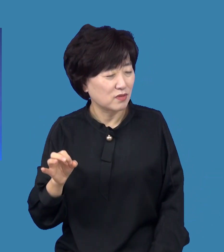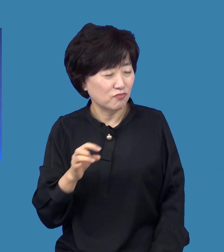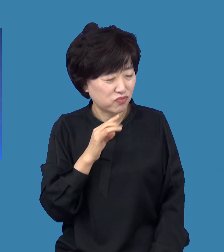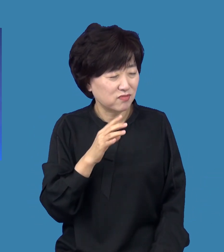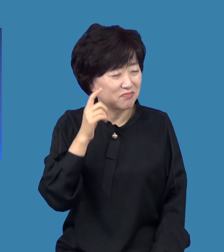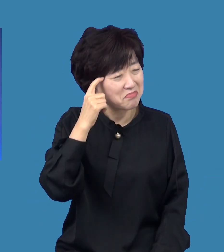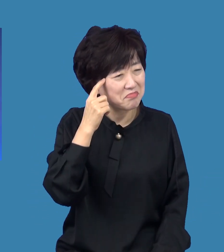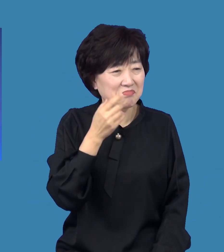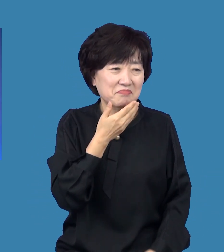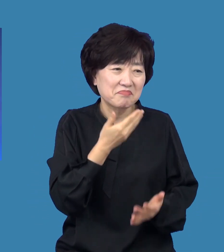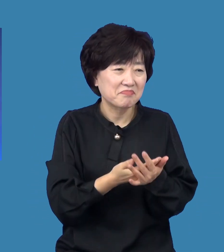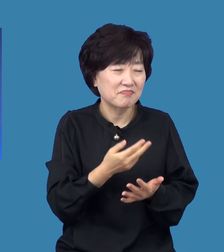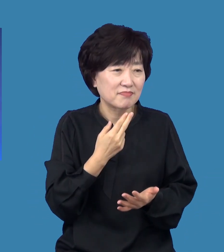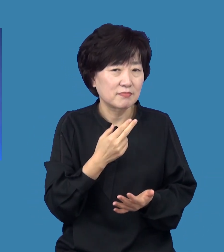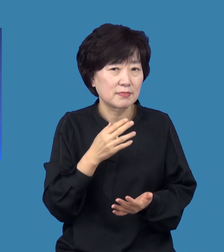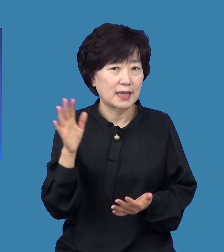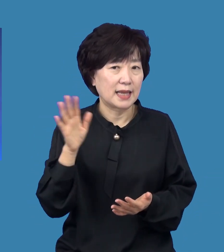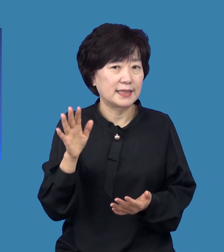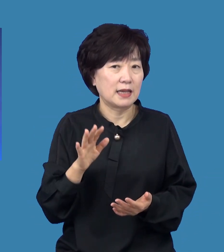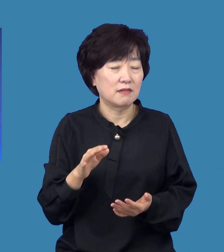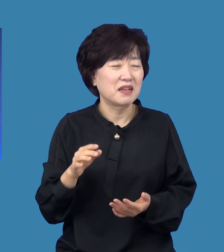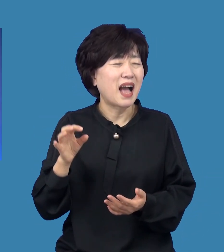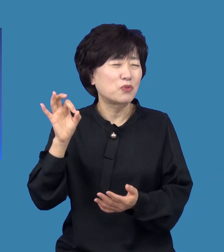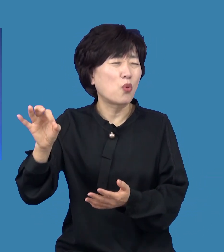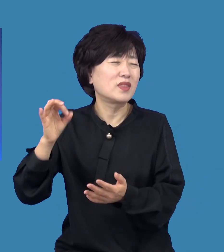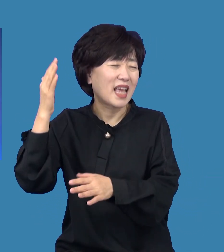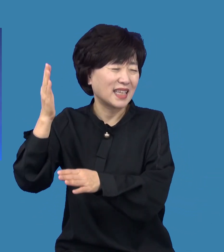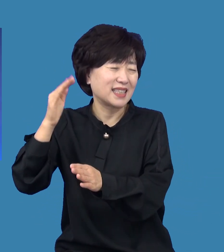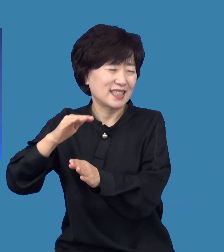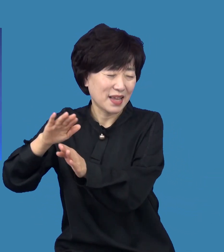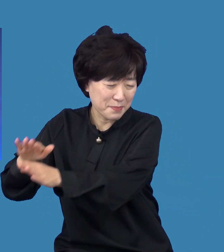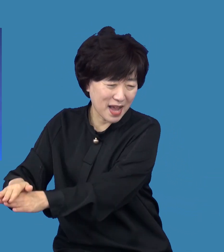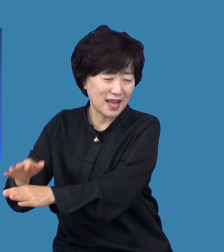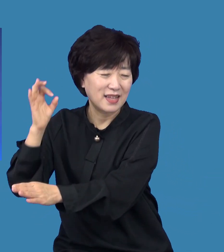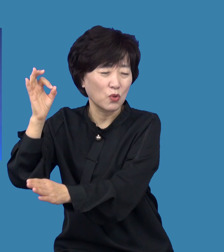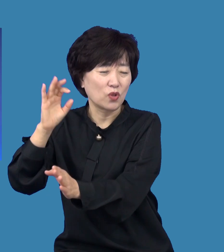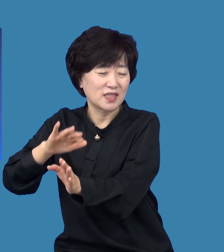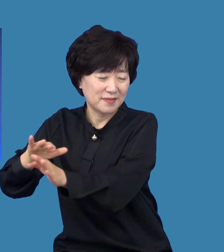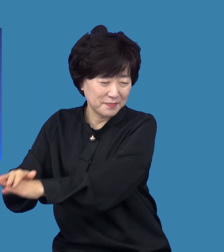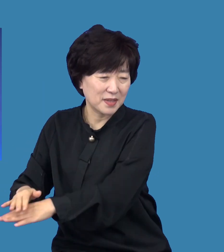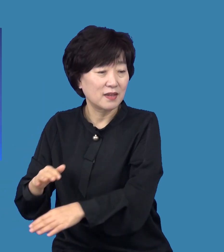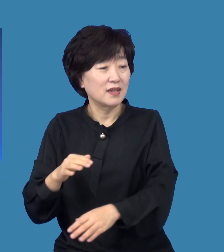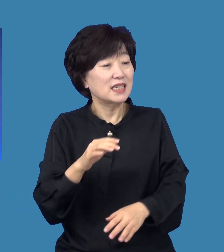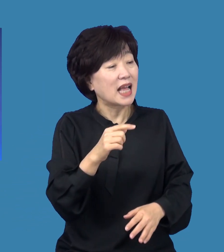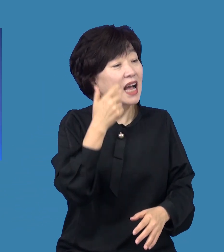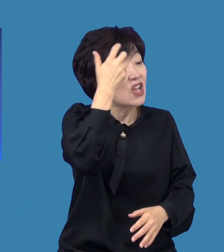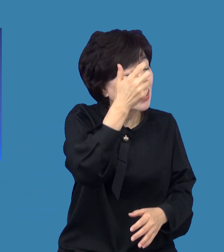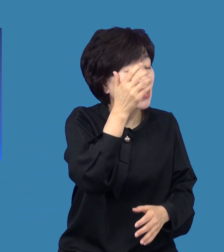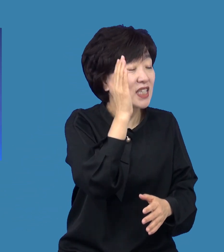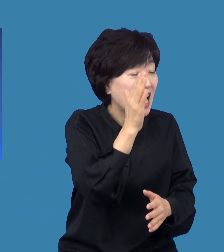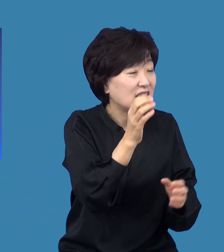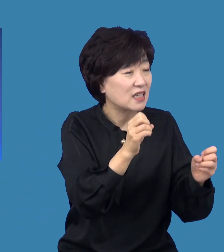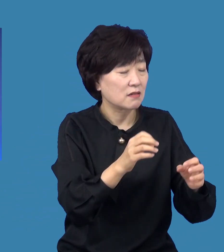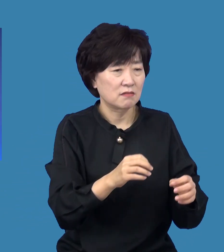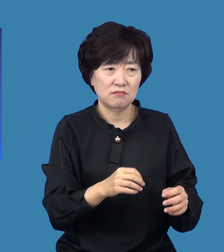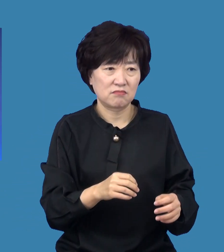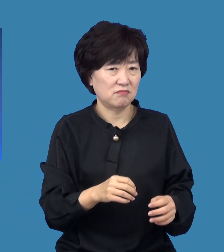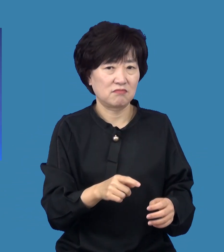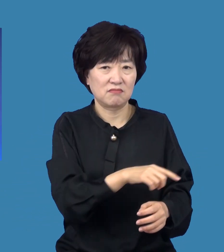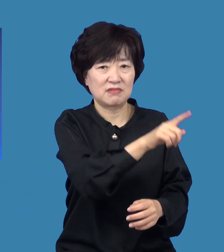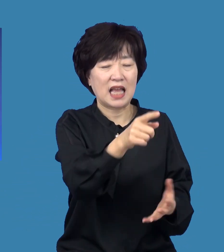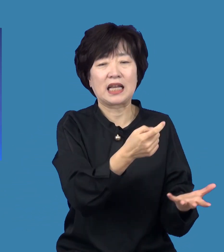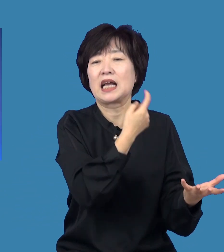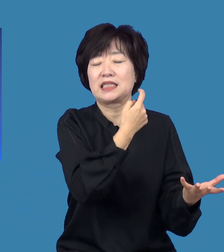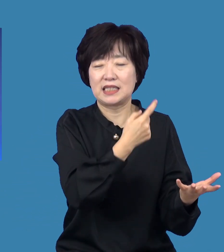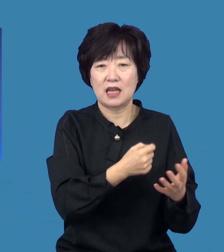그 영성은요 다 가짜야. 그 영성은 다 아무런 실체가 없는 거야. 삶에 가장 중요하게 생각하는